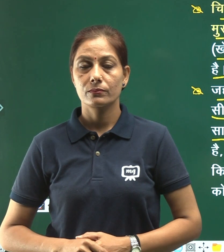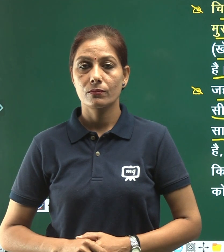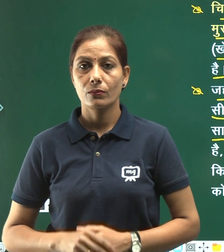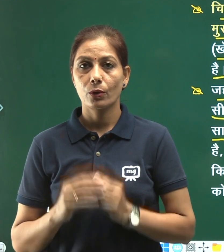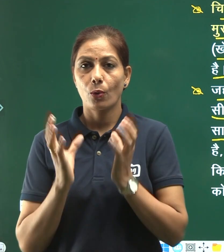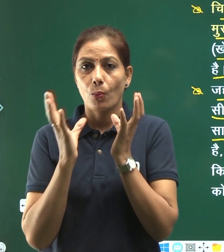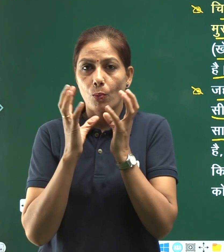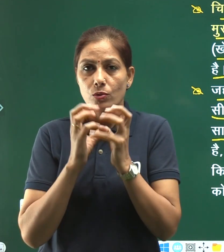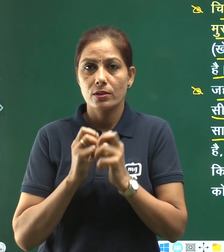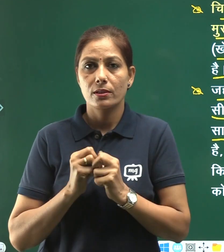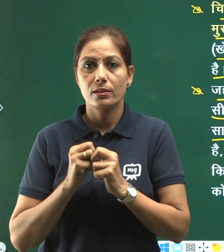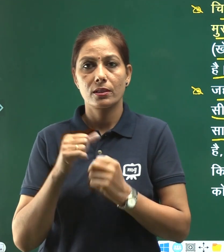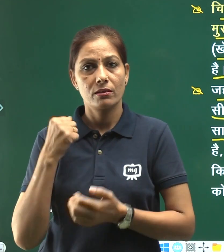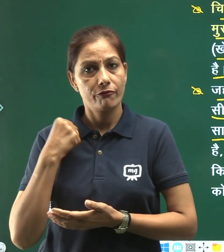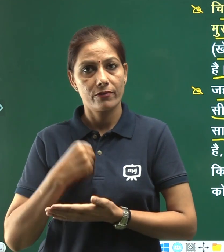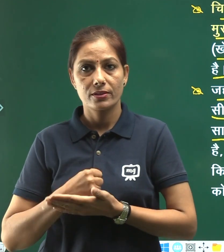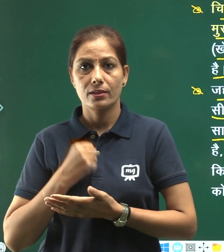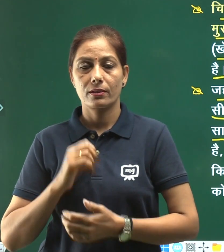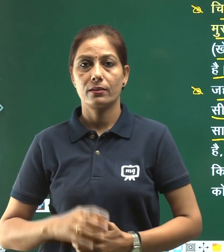मुरझाना निश्चित है,